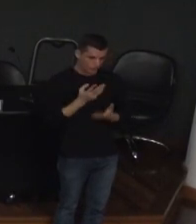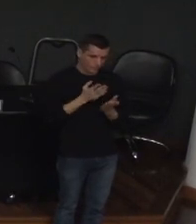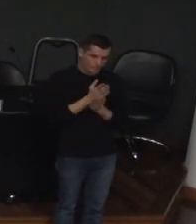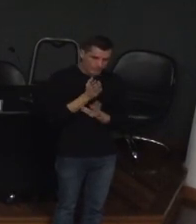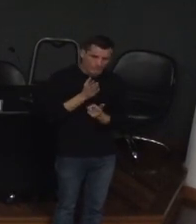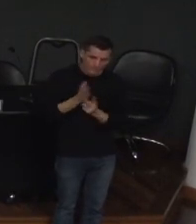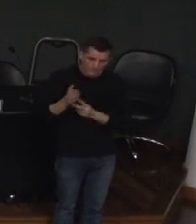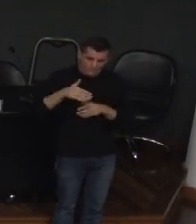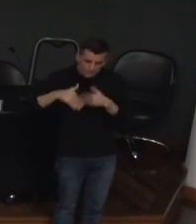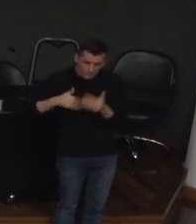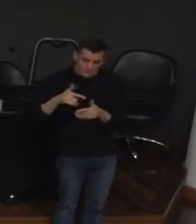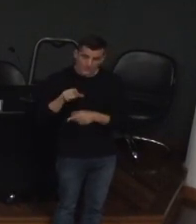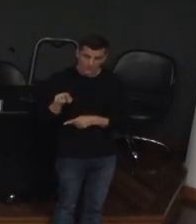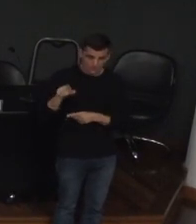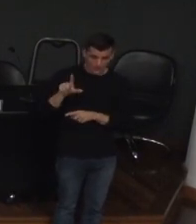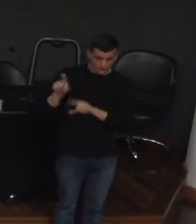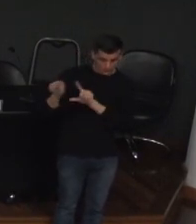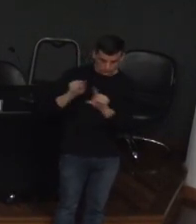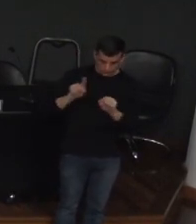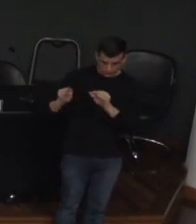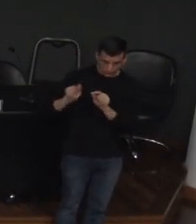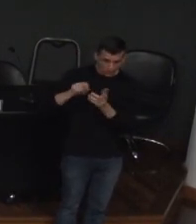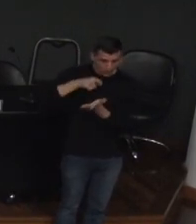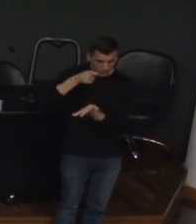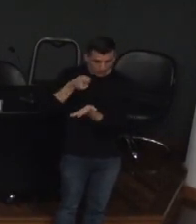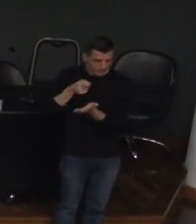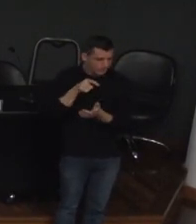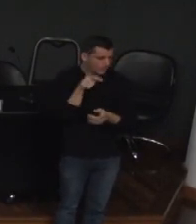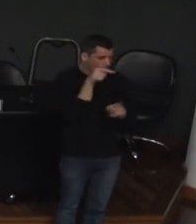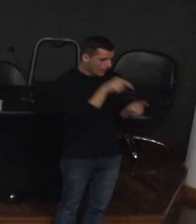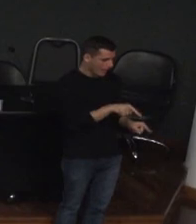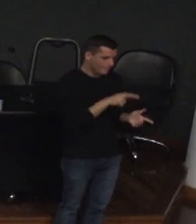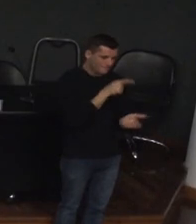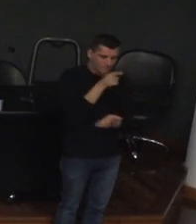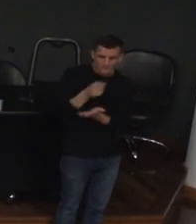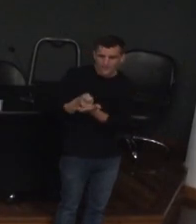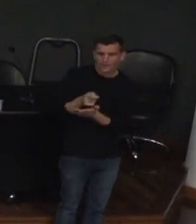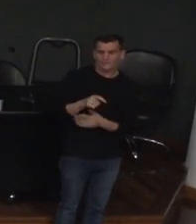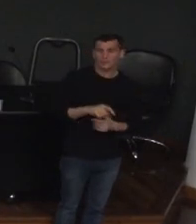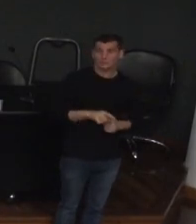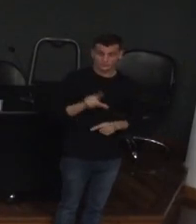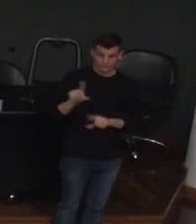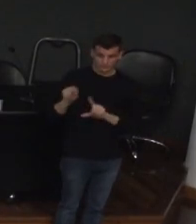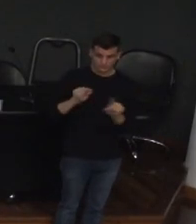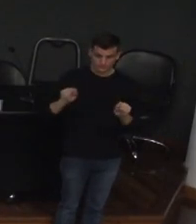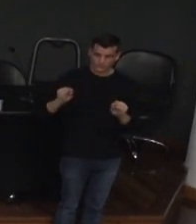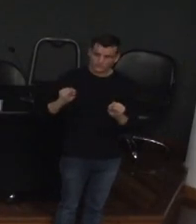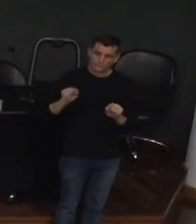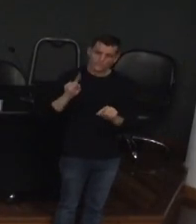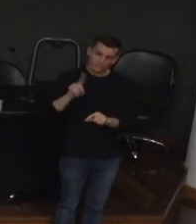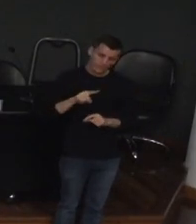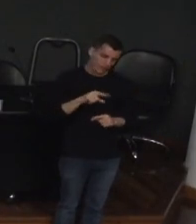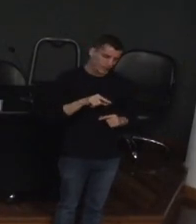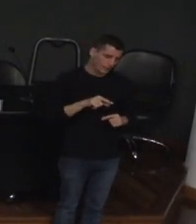fizeram é deste processo, por isso processo de pagamento, e não processo de seleção de fornecedor do concurso.